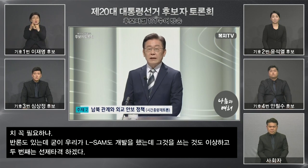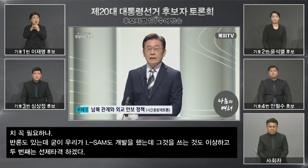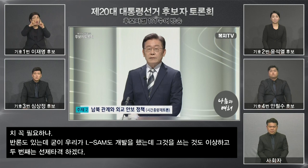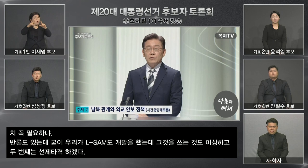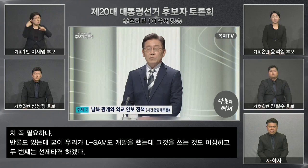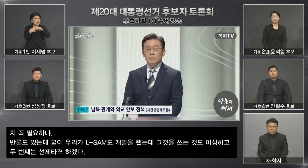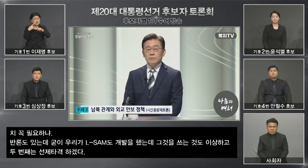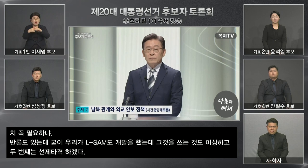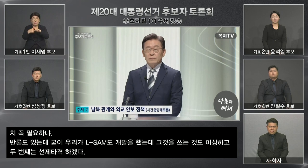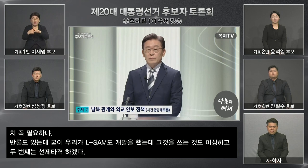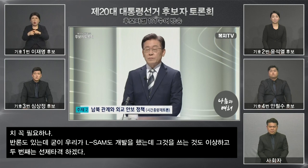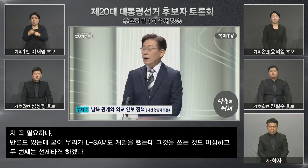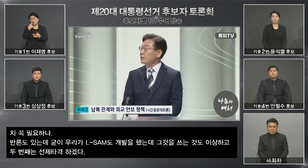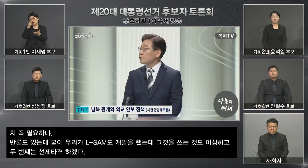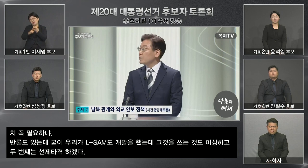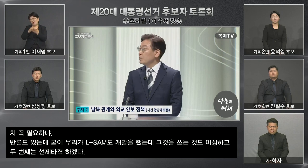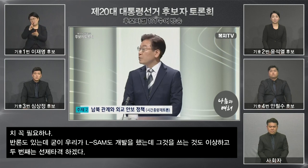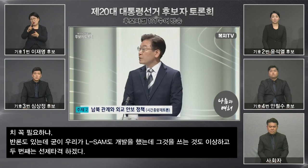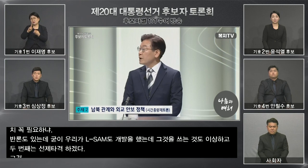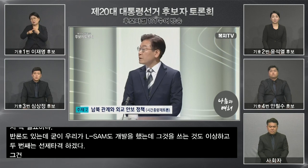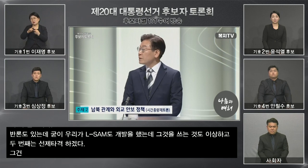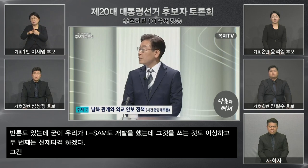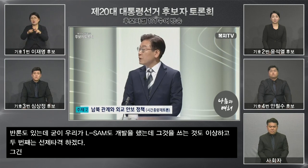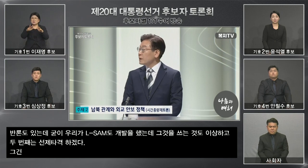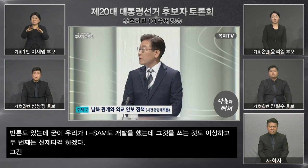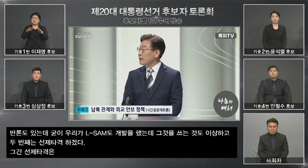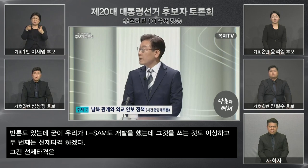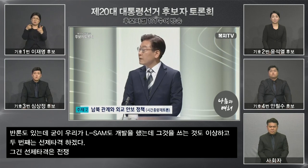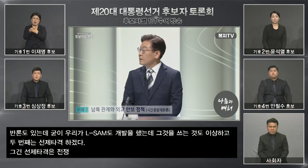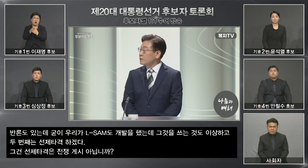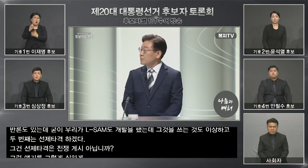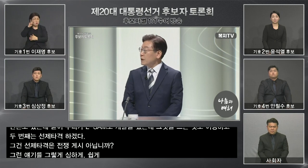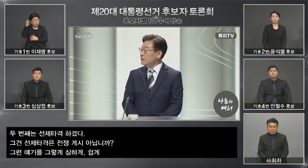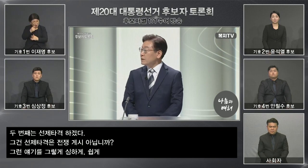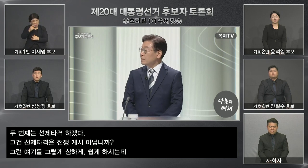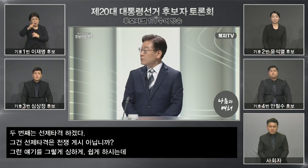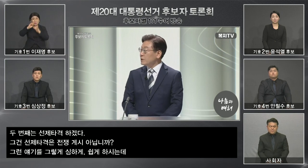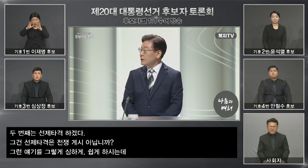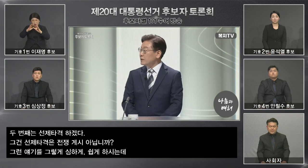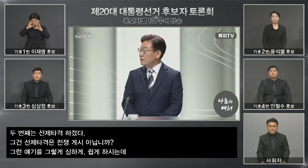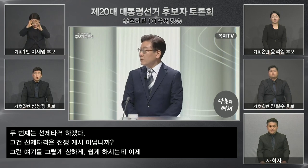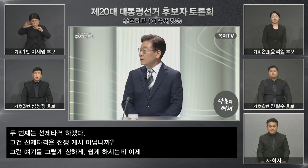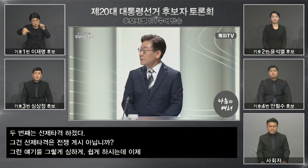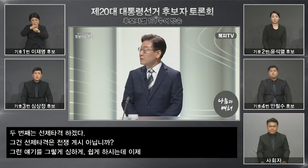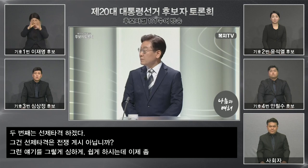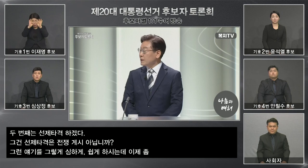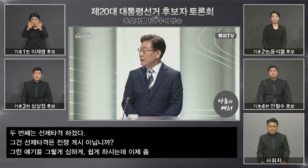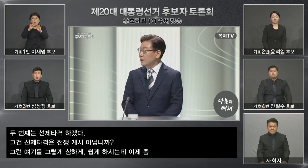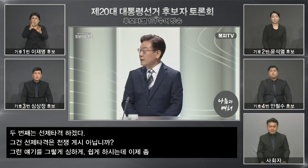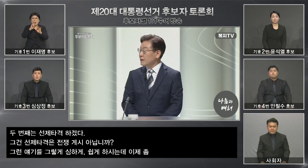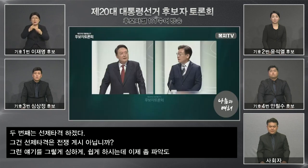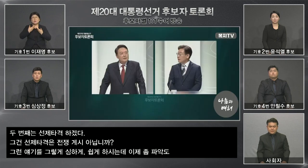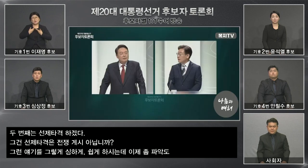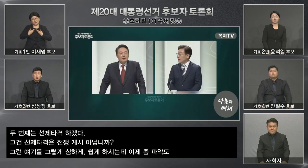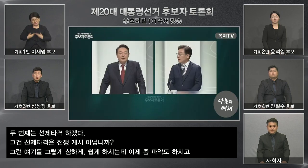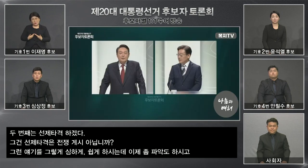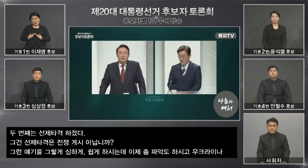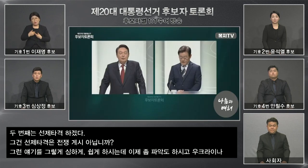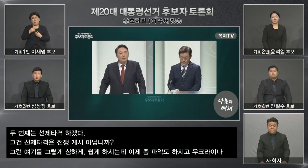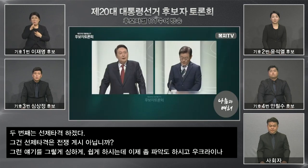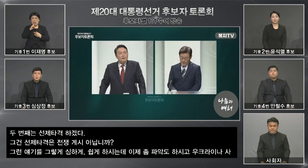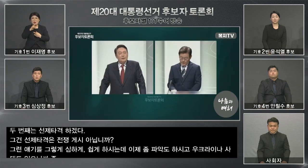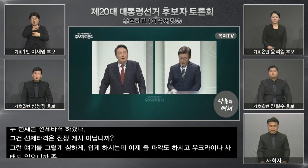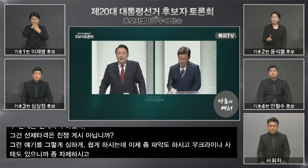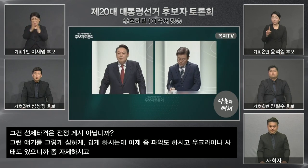하시는데 이제 좀 파악도 좀 해고 우크라니 사태도 있고 하니까 좀 자제하시고 철회하실 생각은 없으십니까? 우리